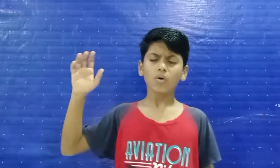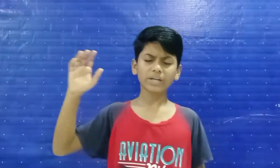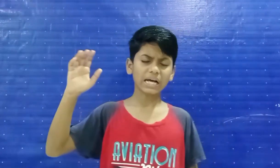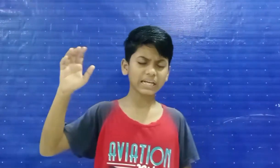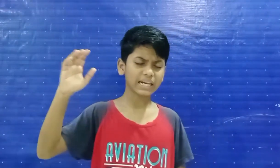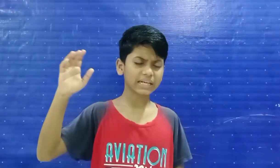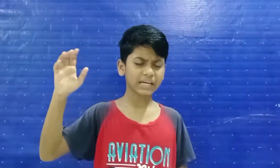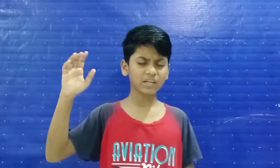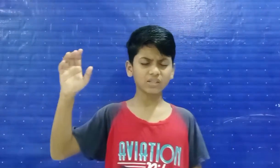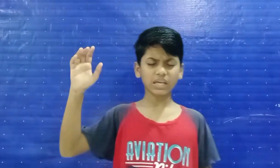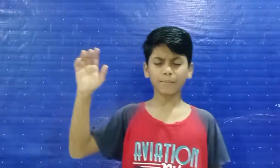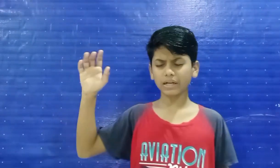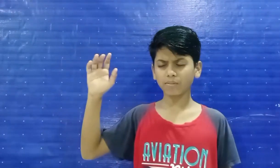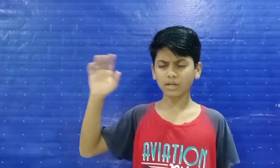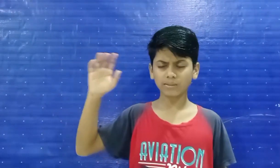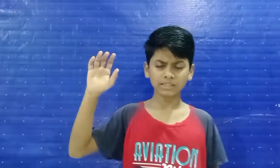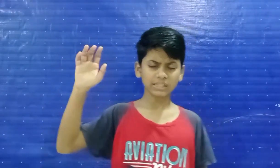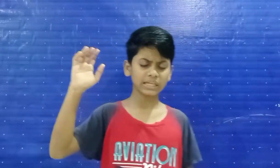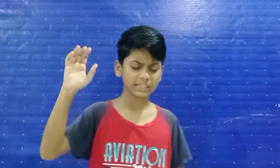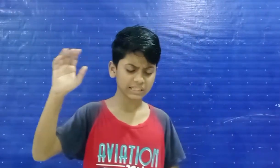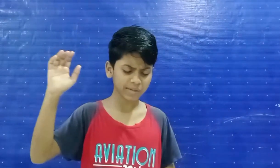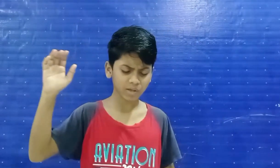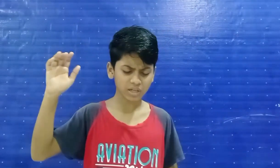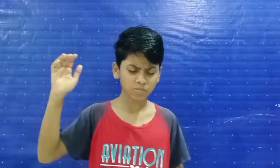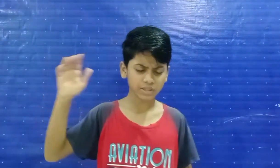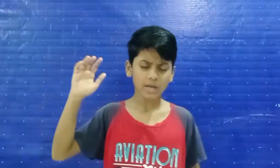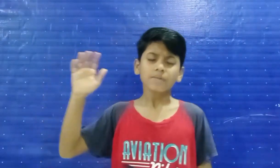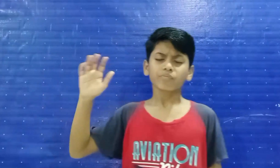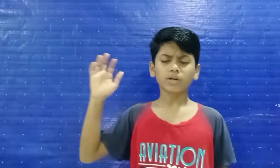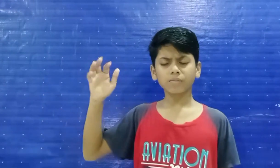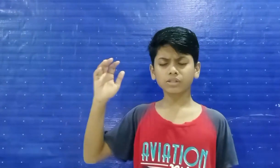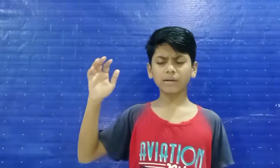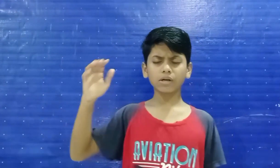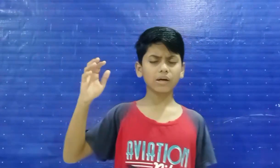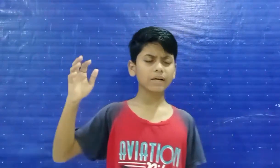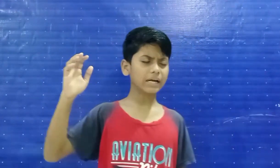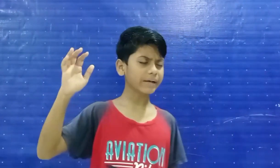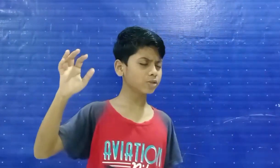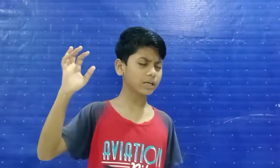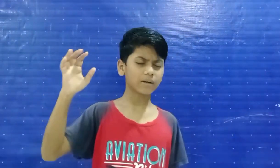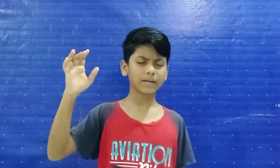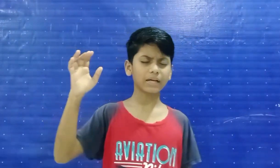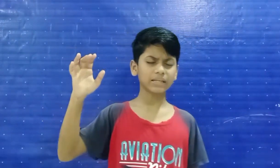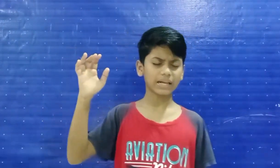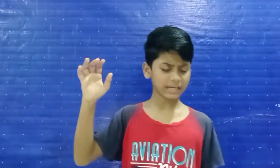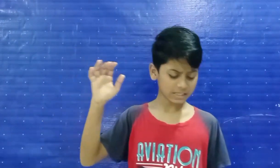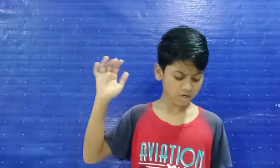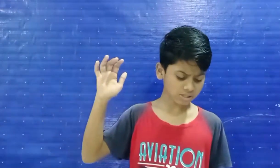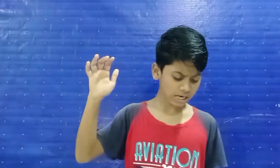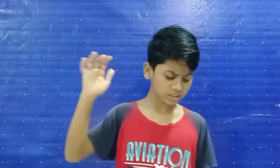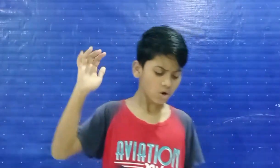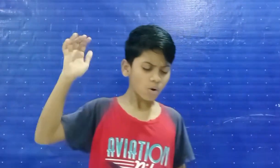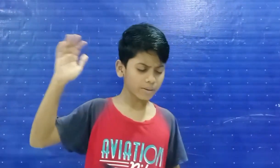ಅಂದ್ರು ಬರೆ ಹಂದ್ರೆ ಕರ ಹಂದ್ರೆ ಲಾಸ್ಕೆ ಪಂಡಲ ಬಂಡಲ ಬಜಂದ್ರೆ ಲಿಕ ಬಜಂದ್ರೆ ಬಂದ್ರೆ ಬುಜಿರೆ ಅರೇ ಪುಷ್ಕರೇ ಬಿಟ್ಟಕೋದ್ರೆ ಅಡಿಗೆ ಪುಷ್ಕರ ಬರ ಅಂದಿರಲ್ಲ